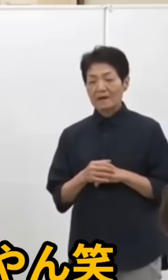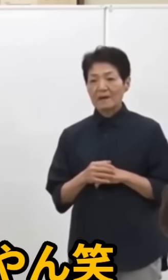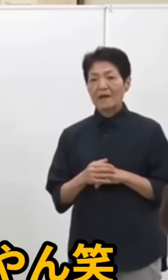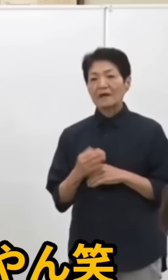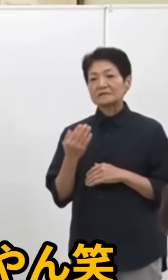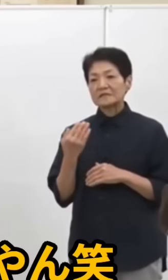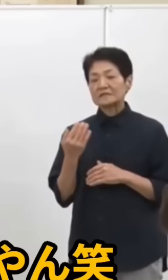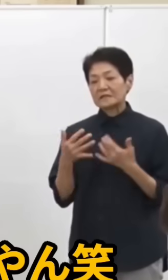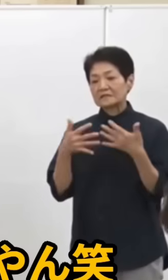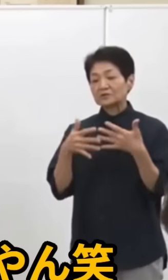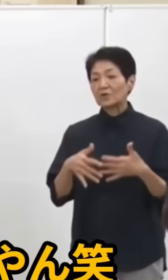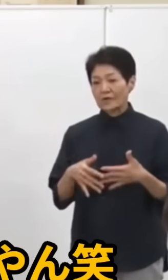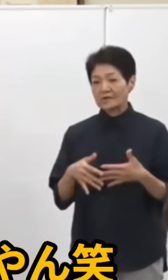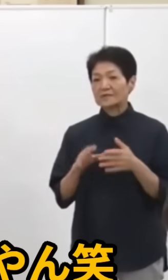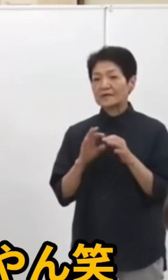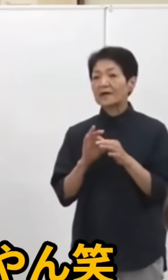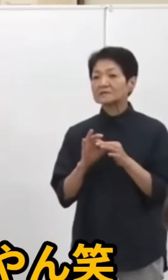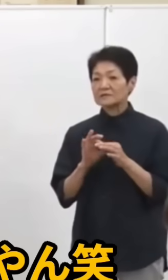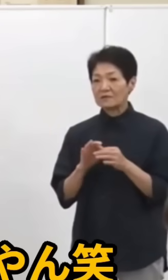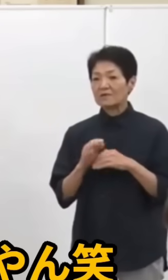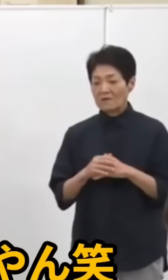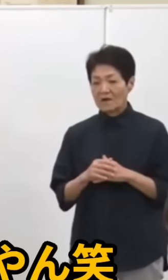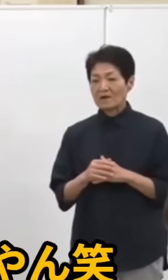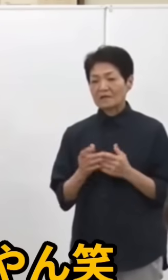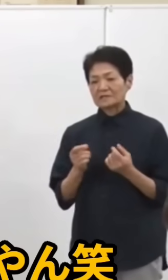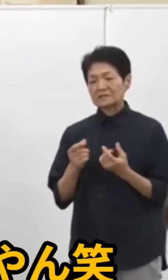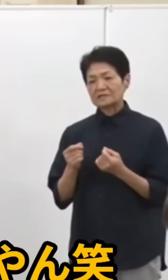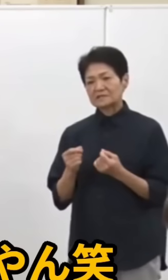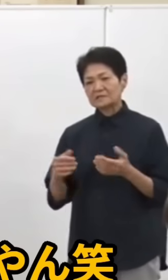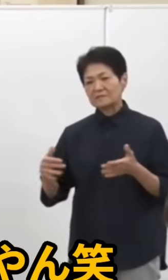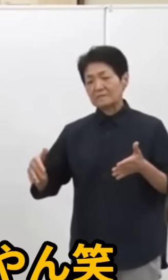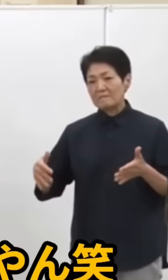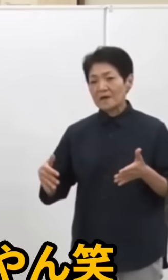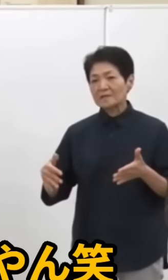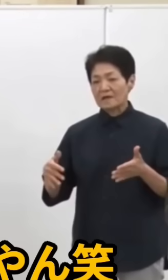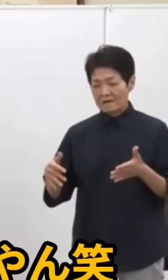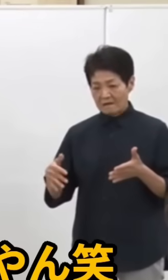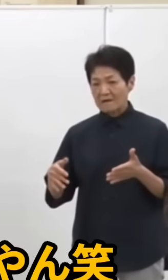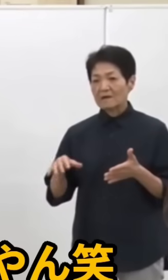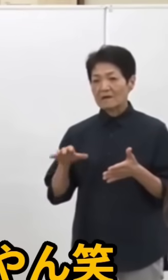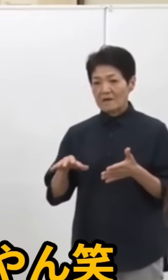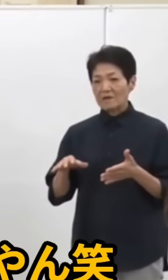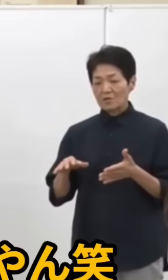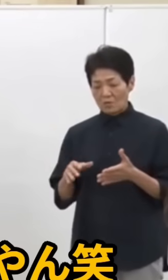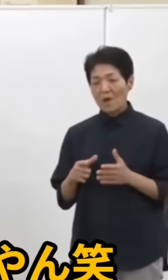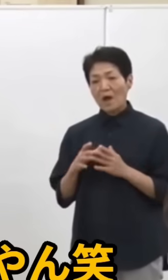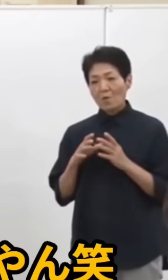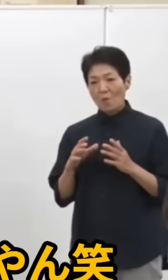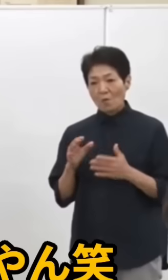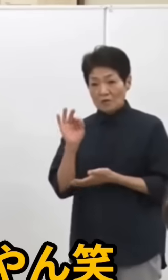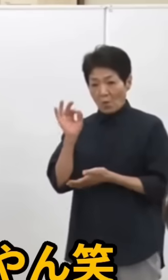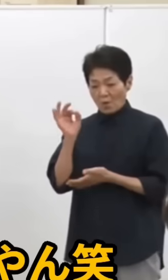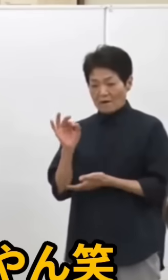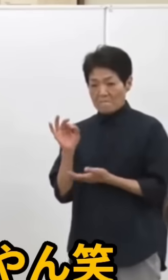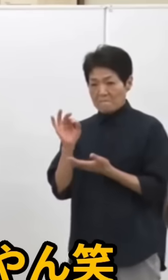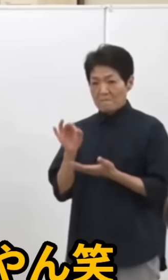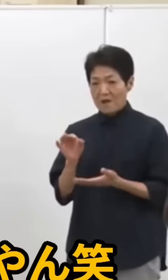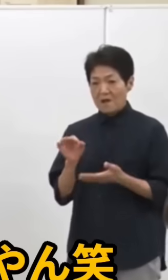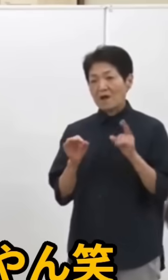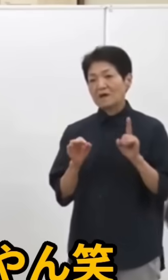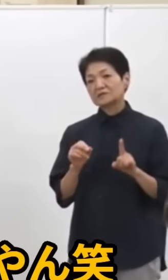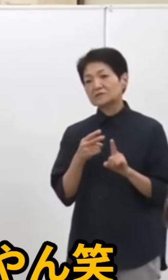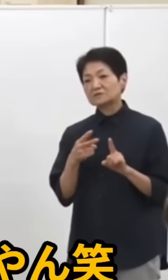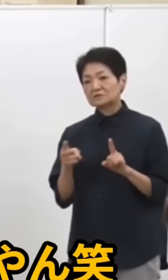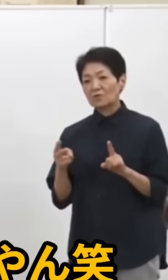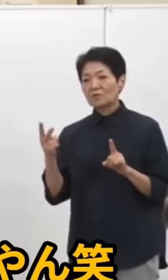分や前提条件に関して整ってないところが、これ大きい投資ですから、1兆2000億円を超える大きな